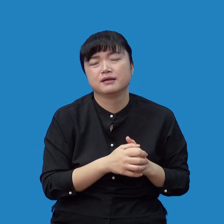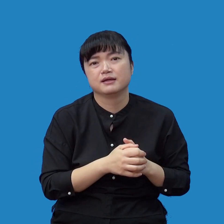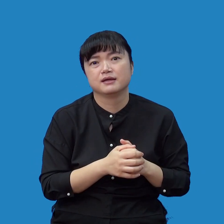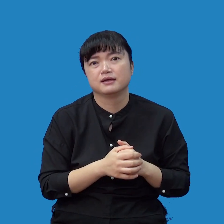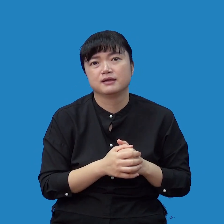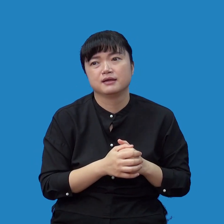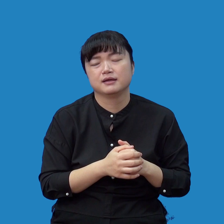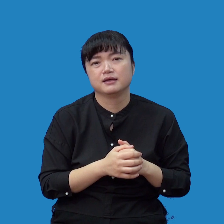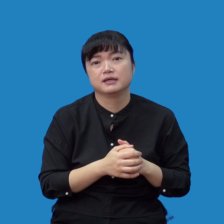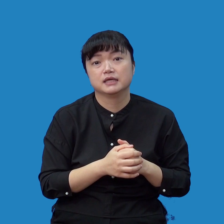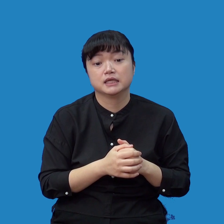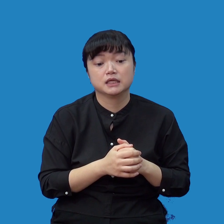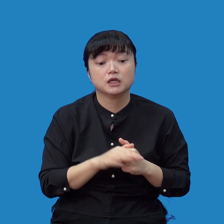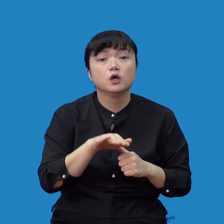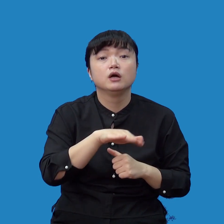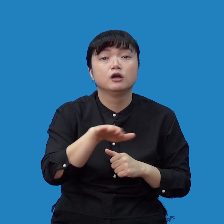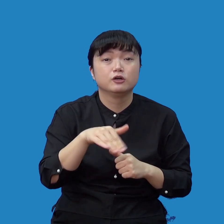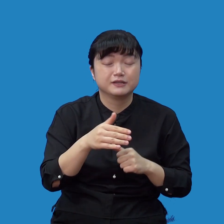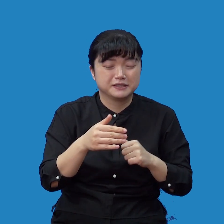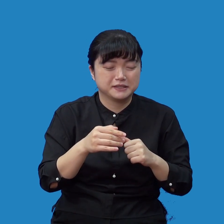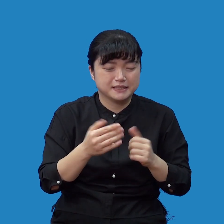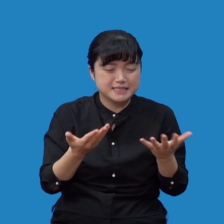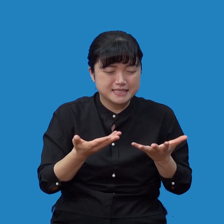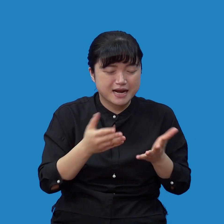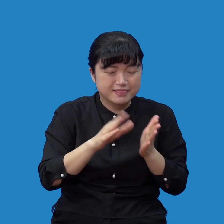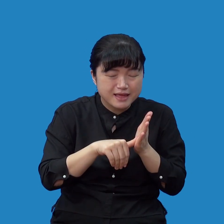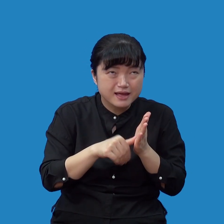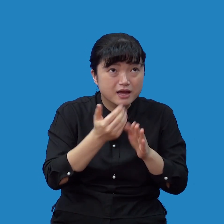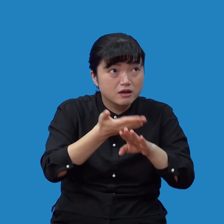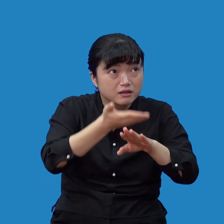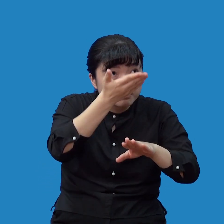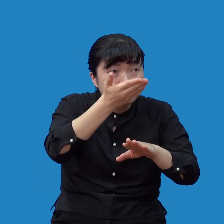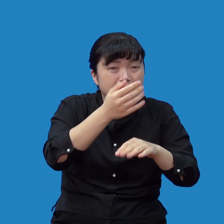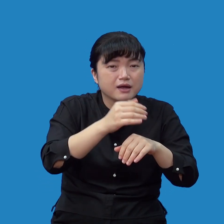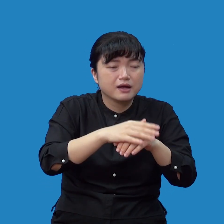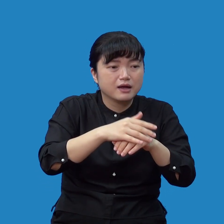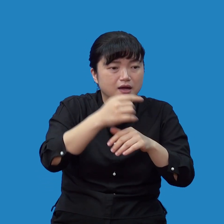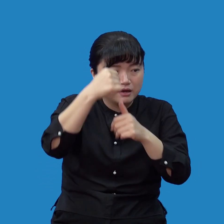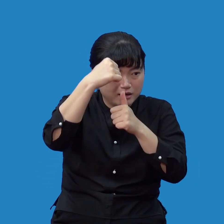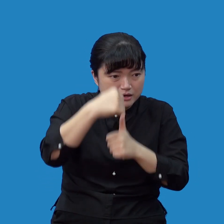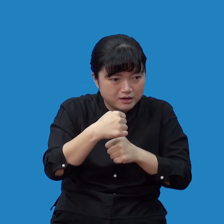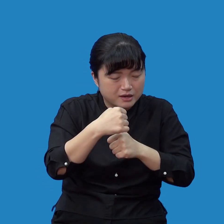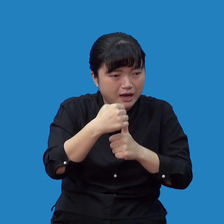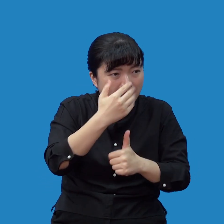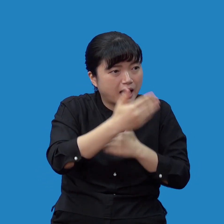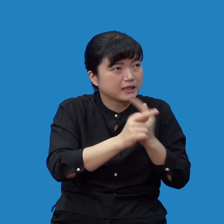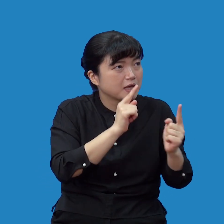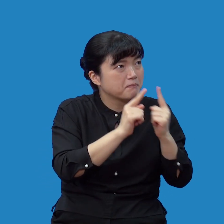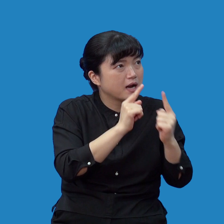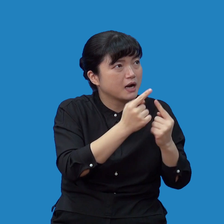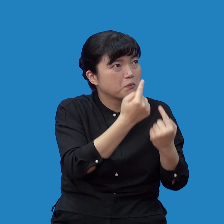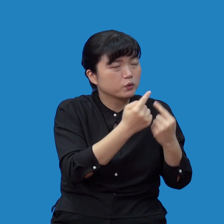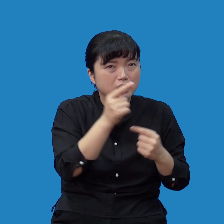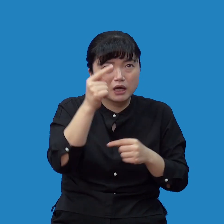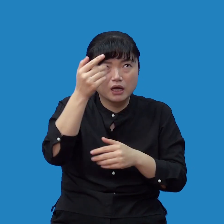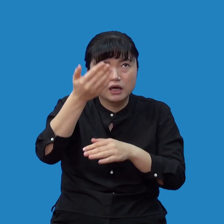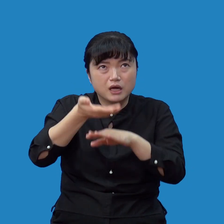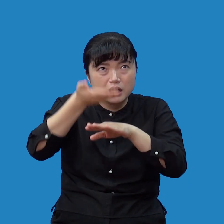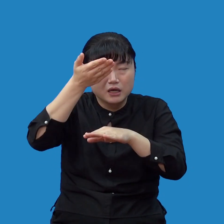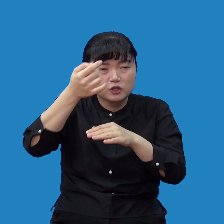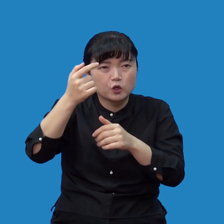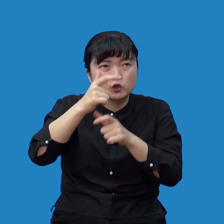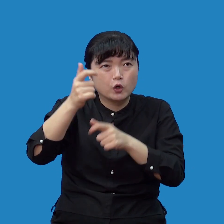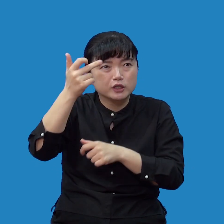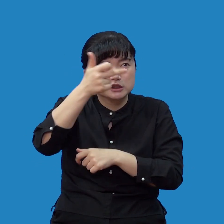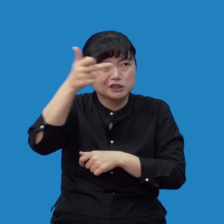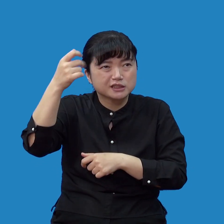당장 직장에만 가도 직장 상사의 한마디가 하나님 말씀보다도 더 크게 느껴질 수 있습니다. 입시를